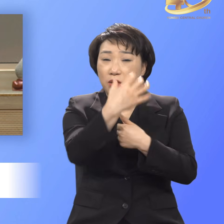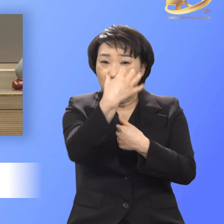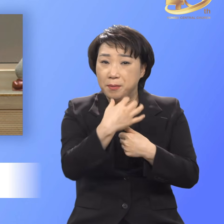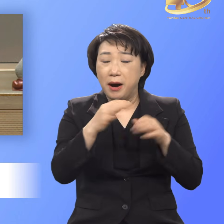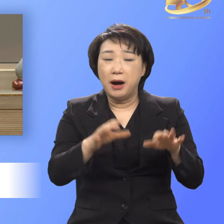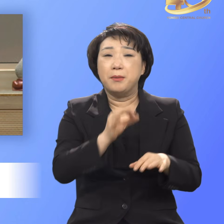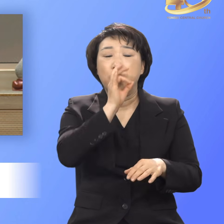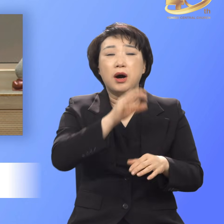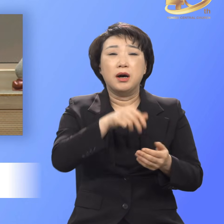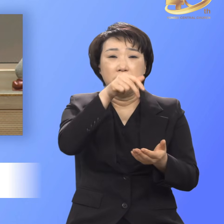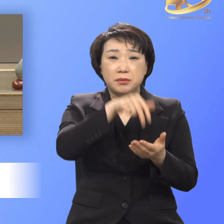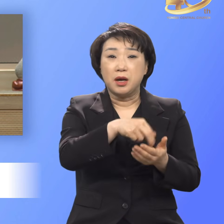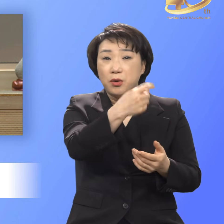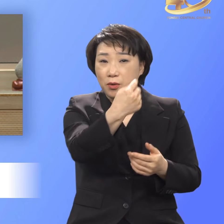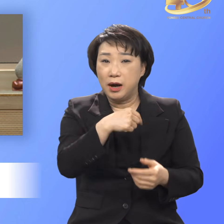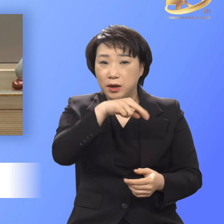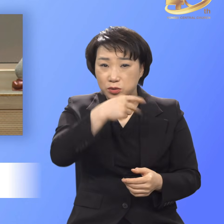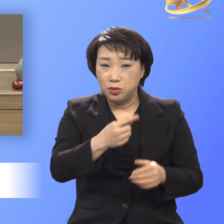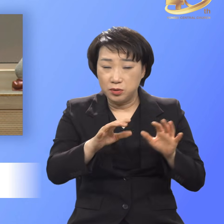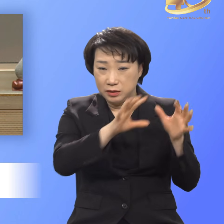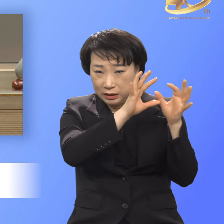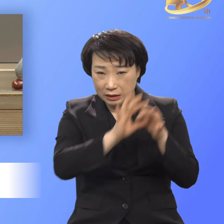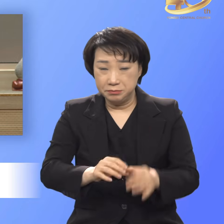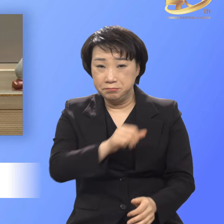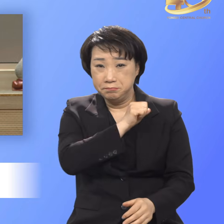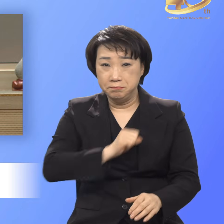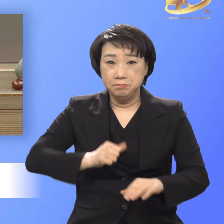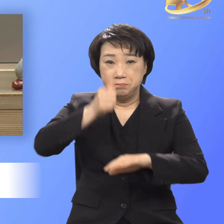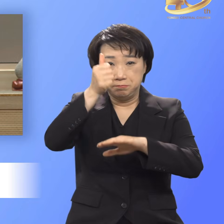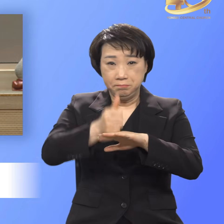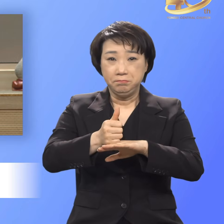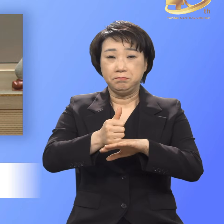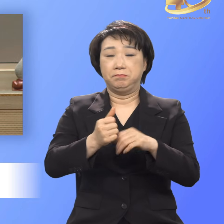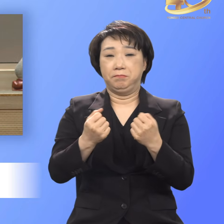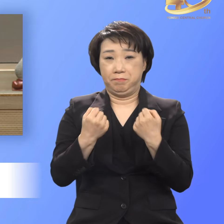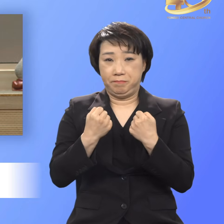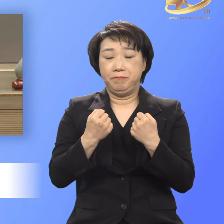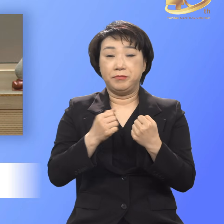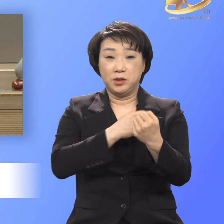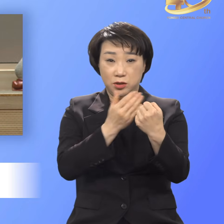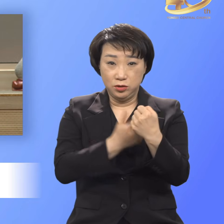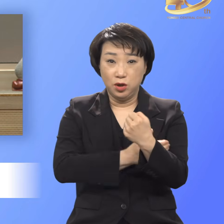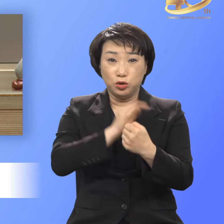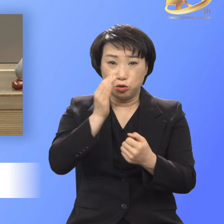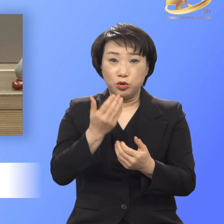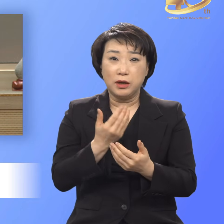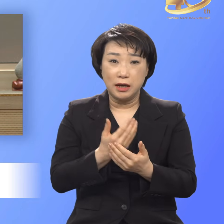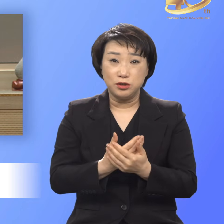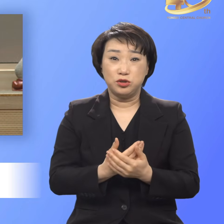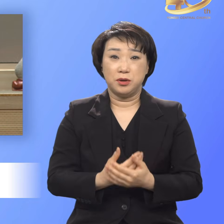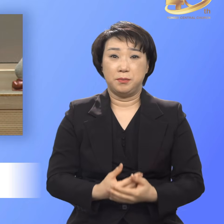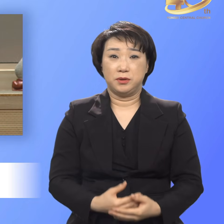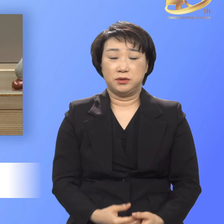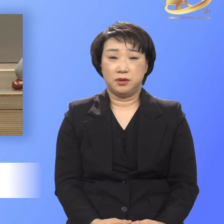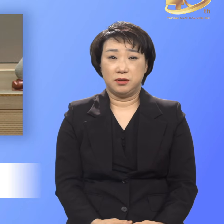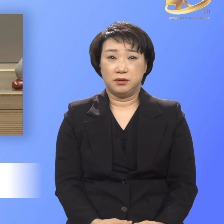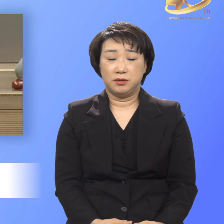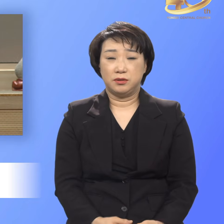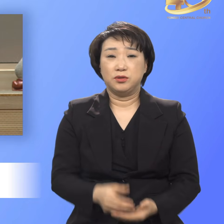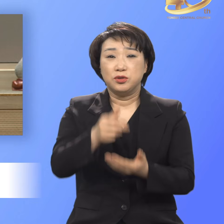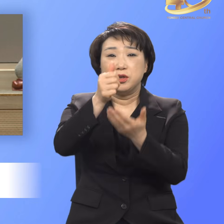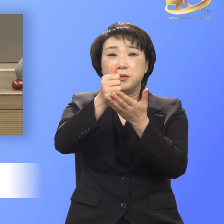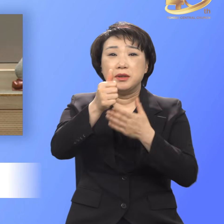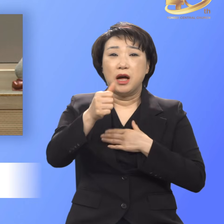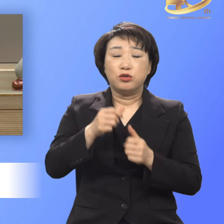있으며 불가능의 사정이 있어도 끝까지 견딜 힘이 되게 하여 주시고 능력이 되게 하여 주시옵소서.